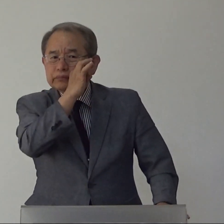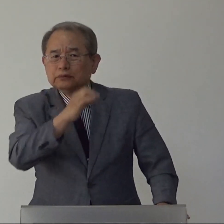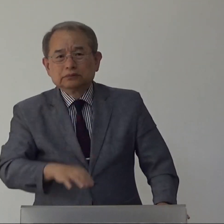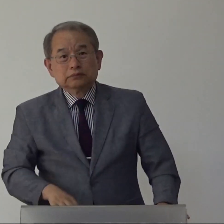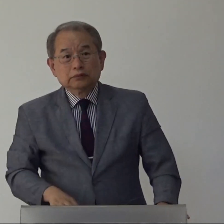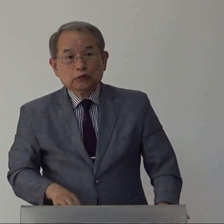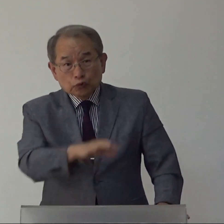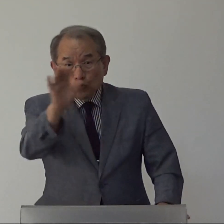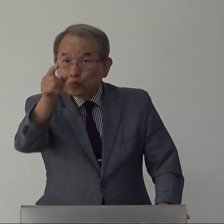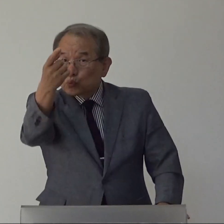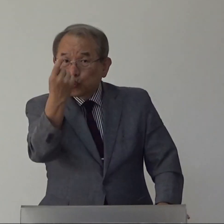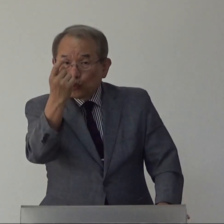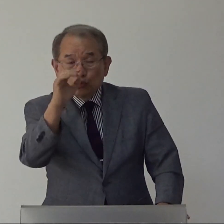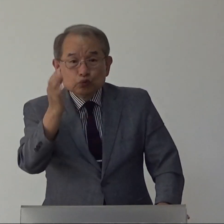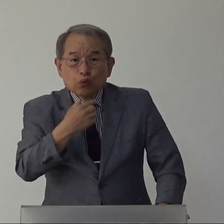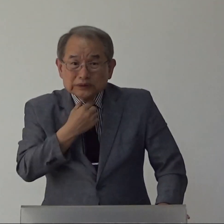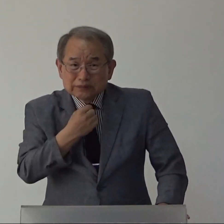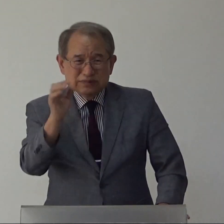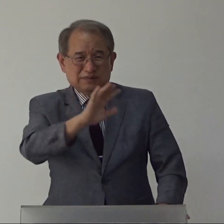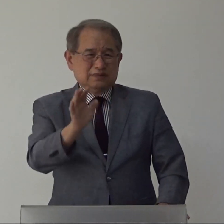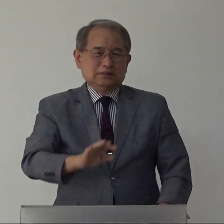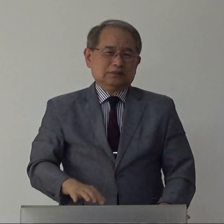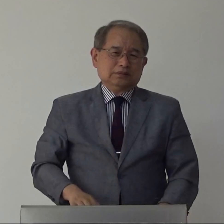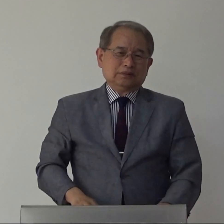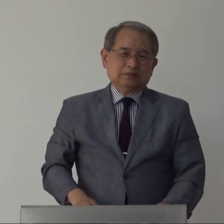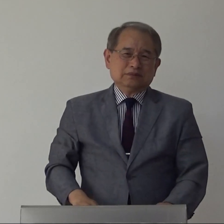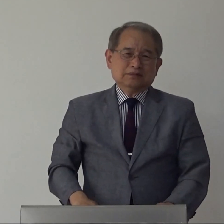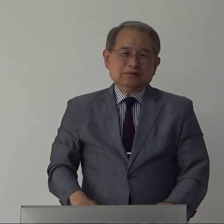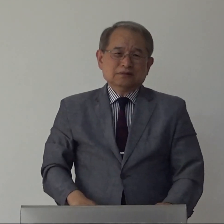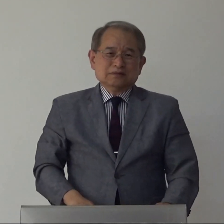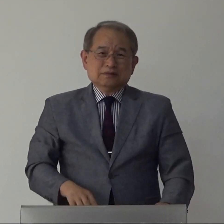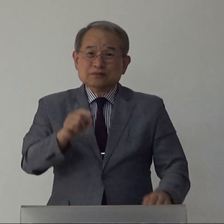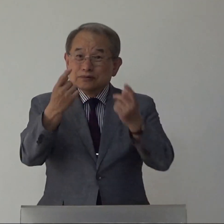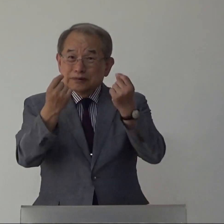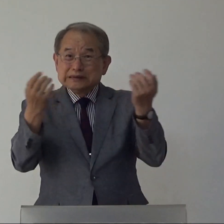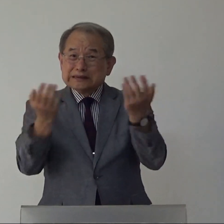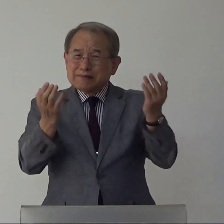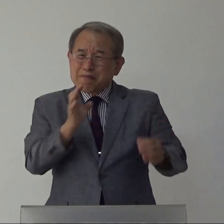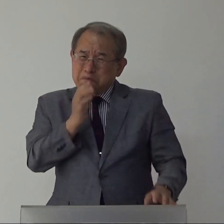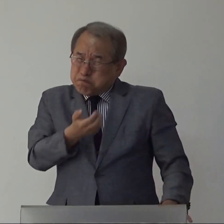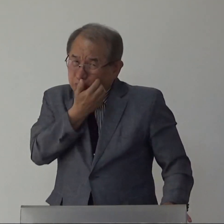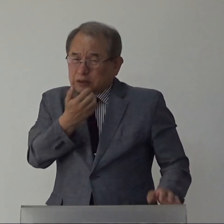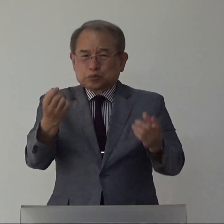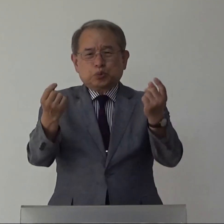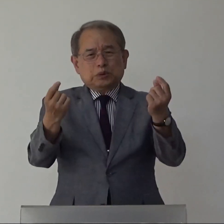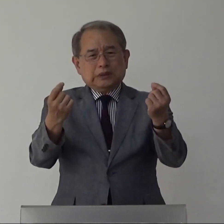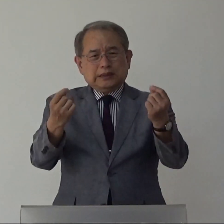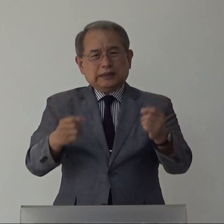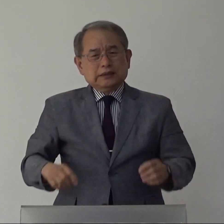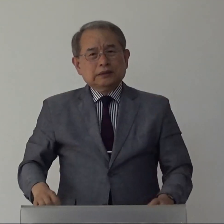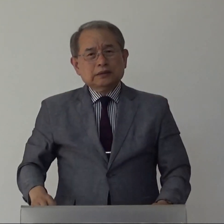근데 그 이름이 영광스러운 일로 기록된 것이 아니라 그렇지 못한 일로 이름이 기록되었습니다.